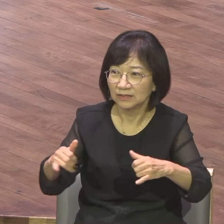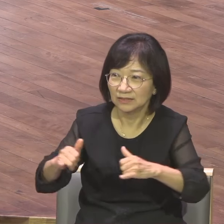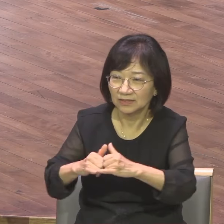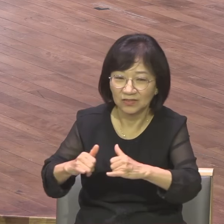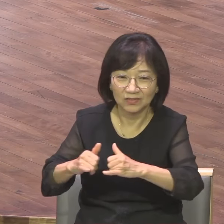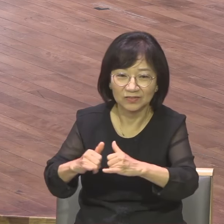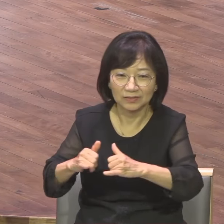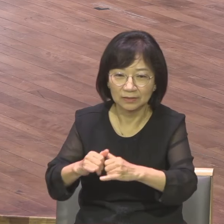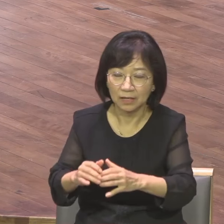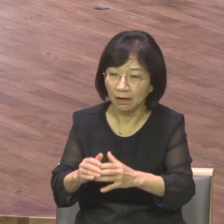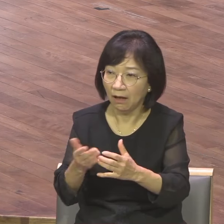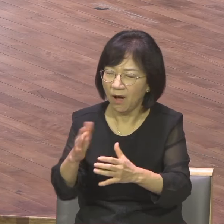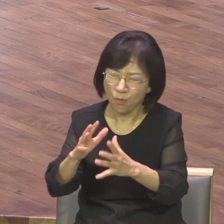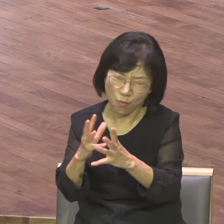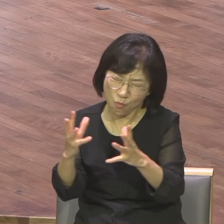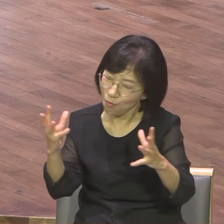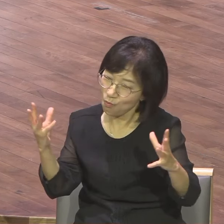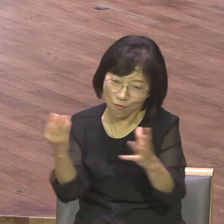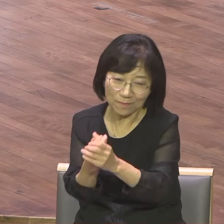완벽한 승리거든요.